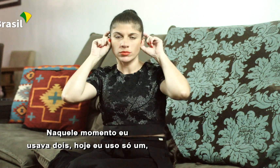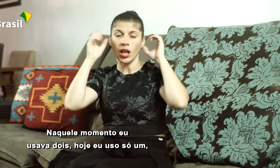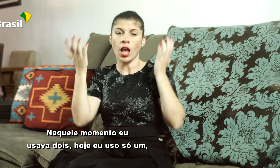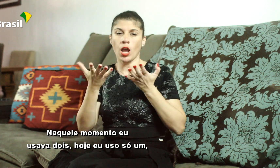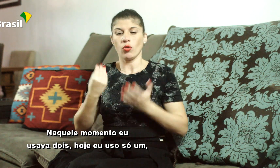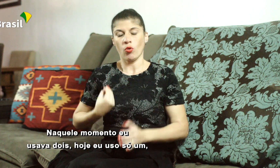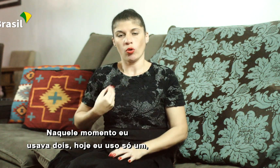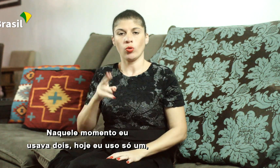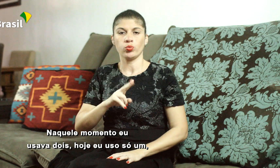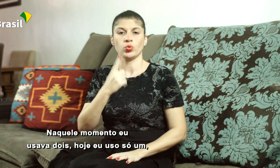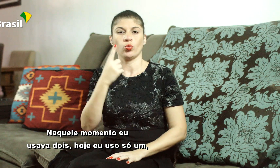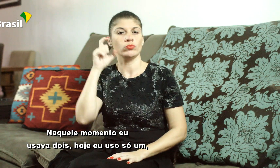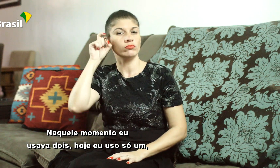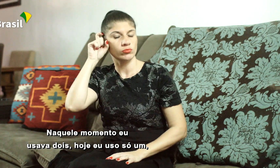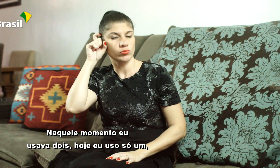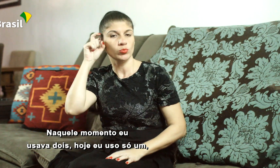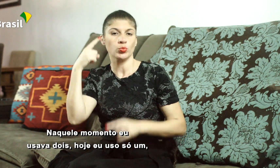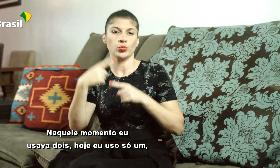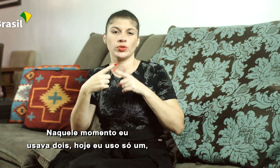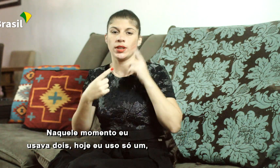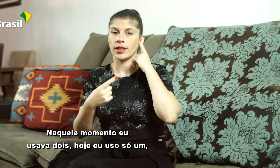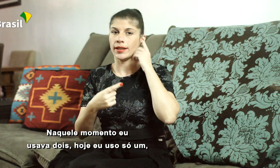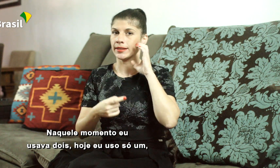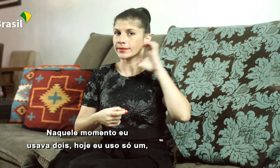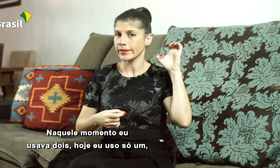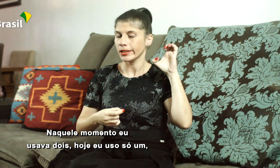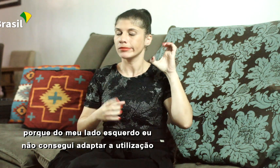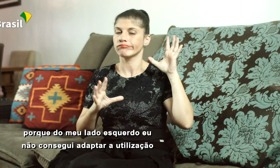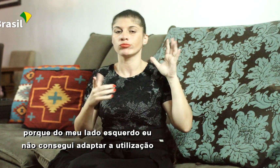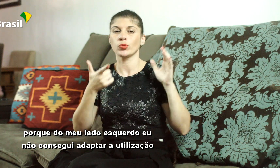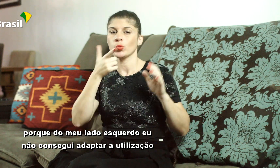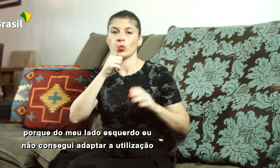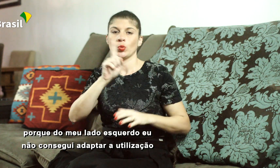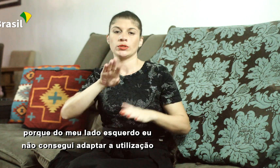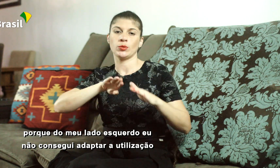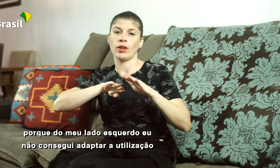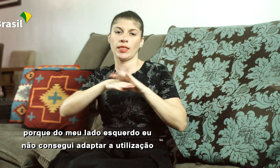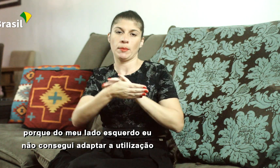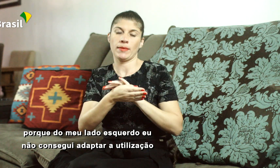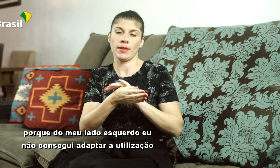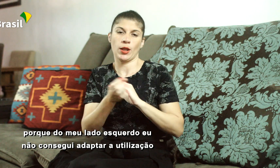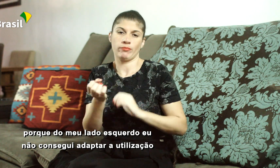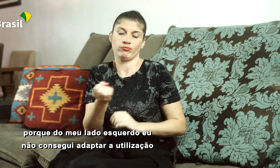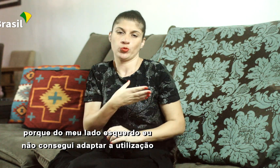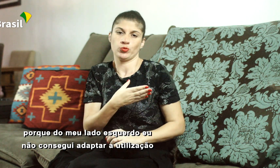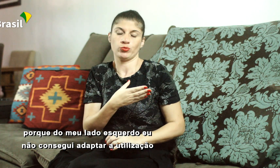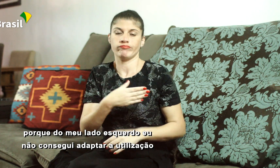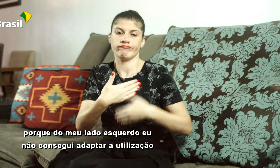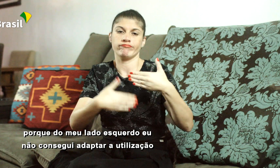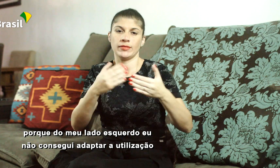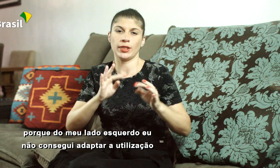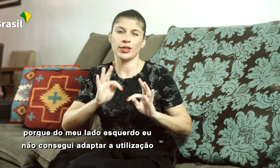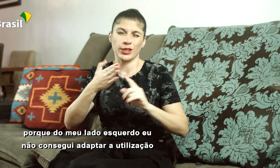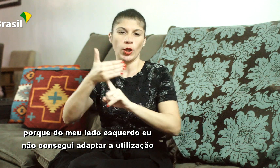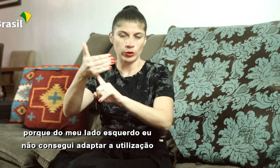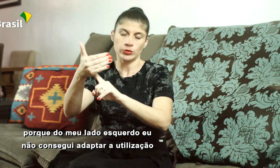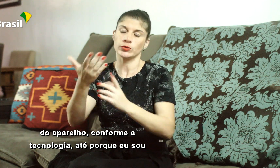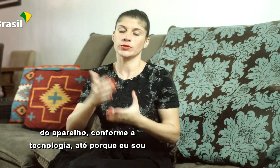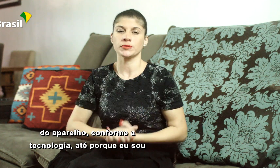Naquele momento eu usava 2, hoje eu uso só um, porque do meu lado esquerdo eu não conseguia adaptar a utilização do